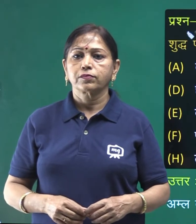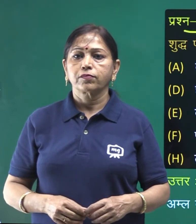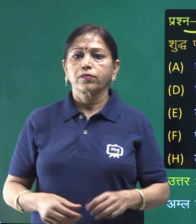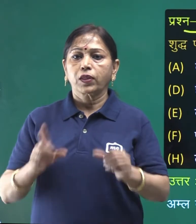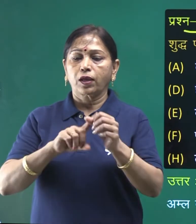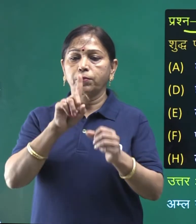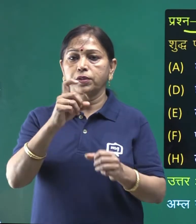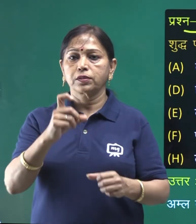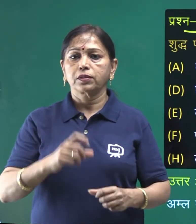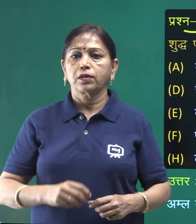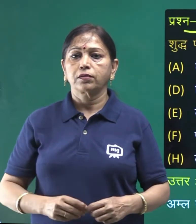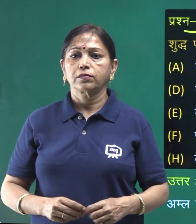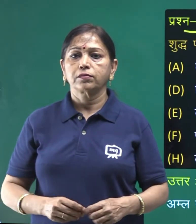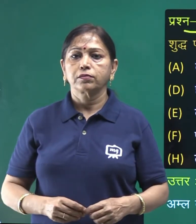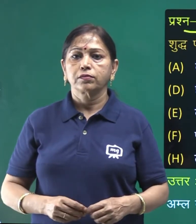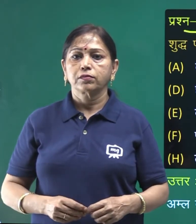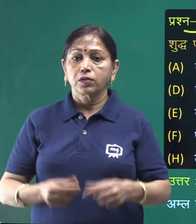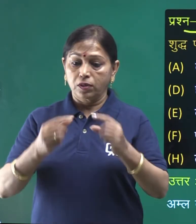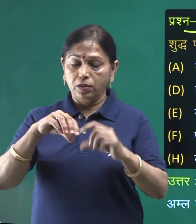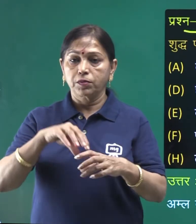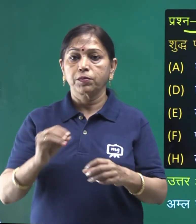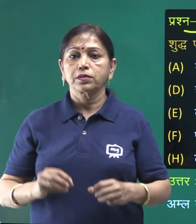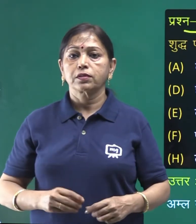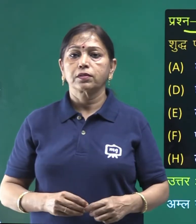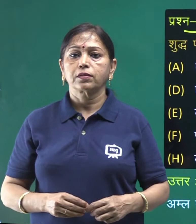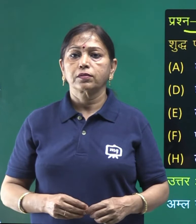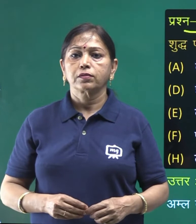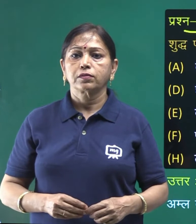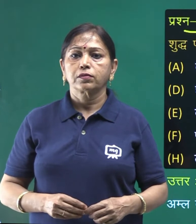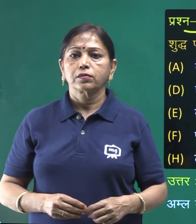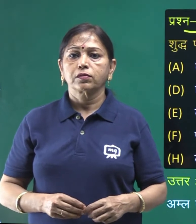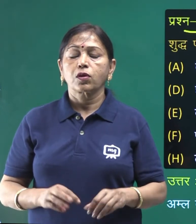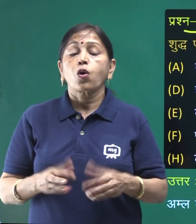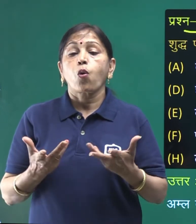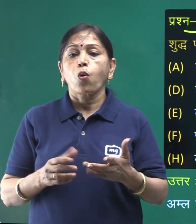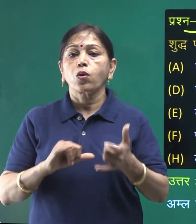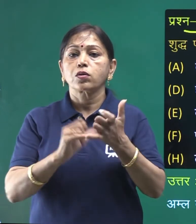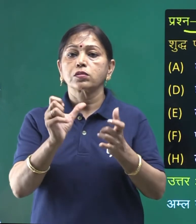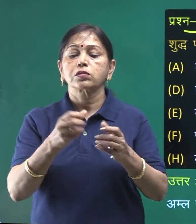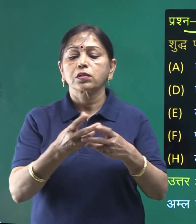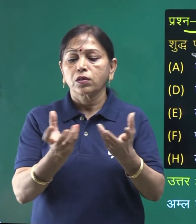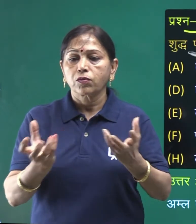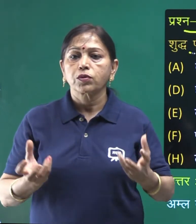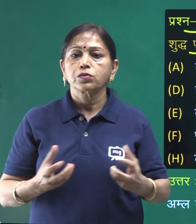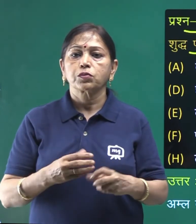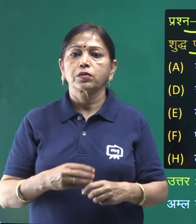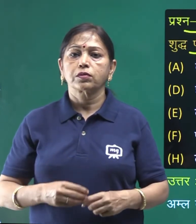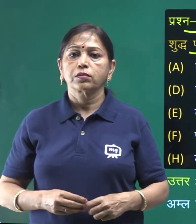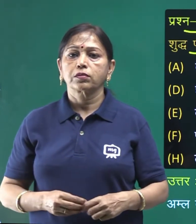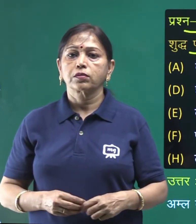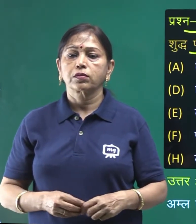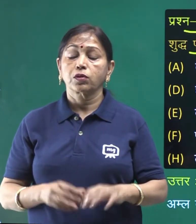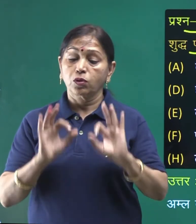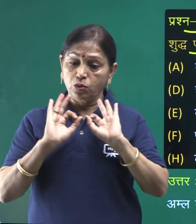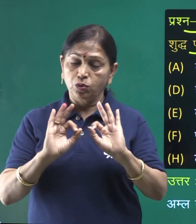प्रश्न 17, निम्न में से कौन सी वस्तुएं शुद्ध